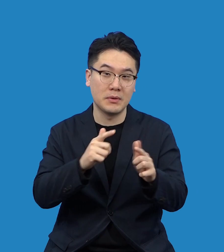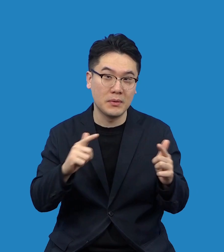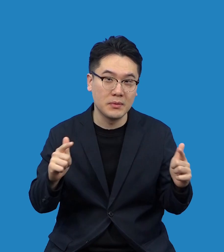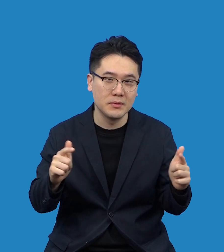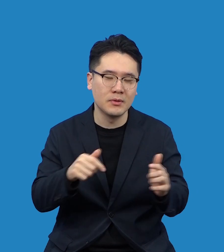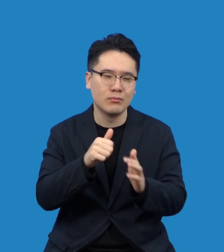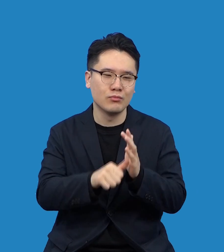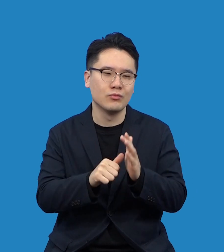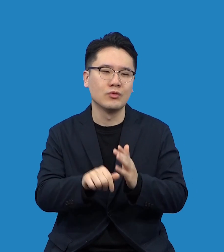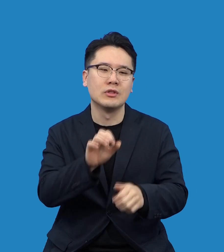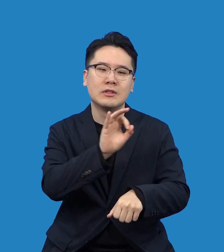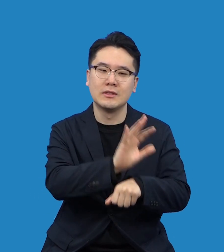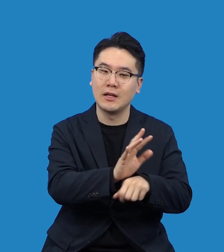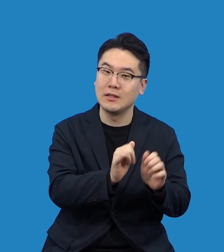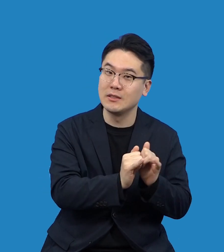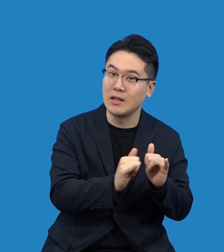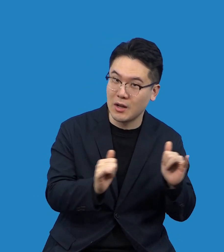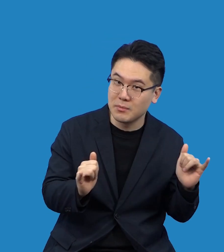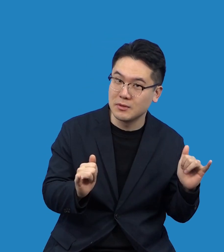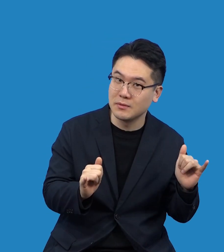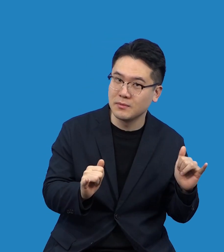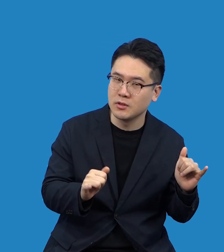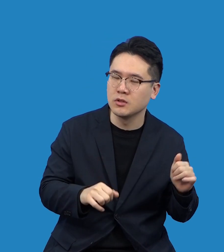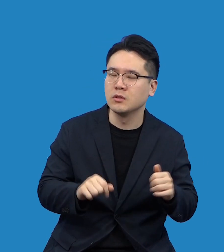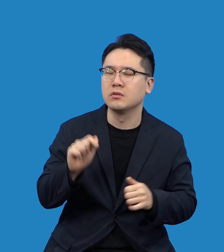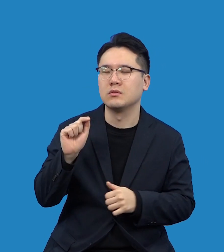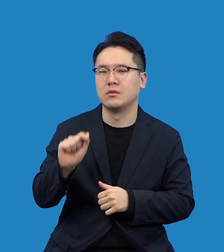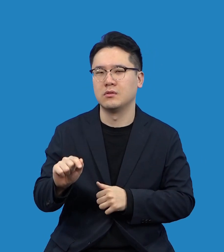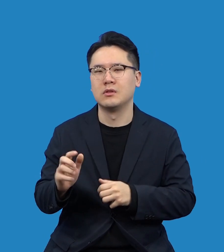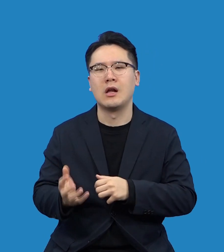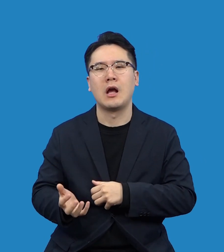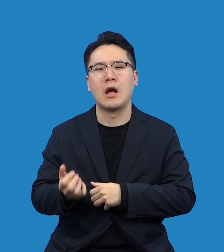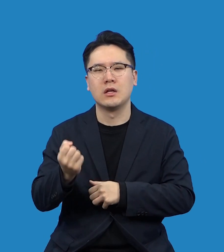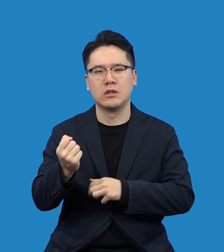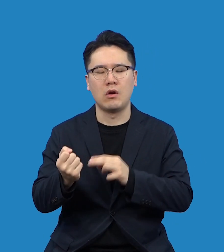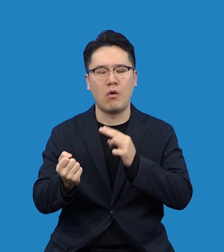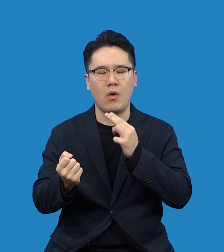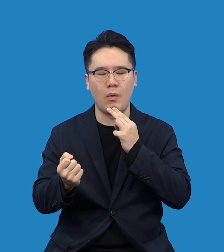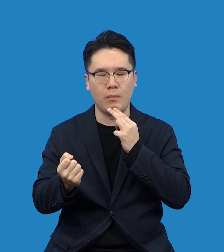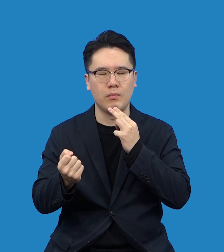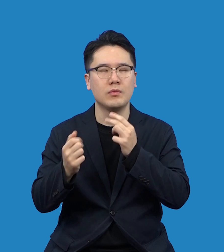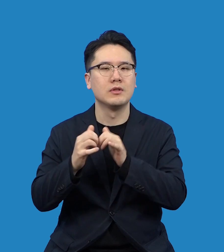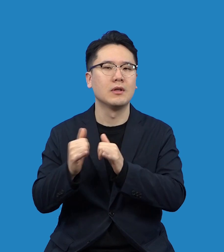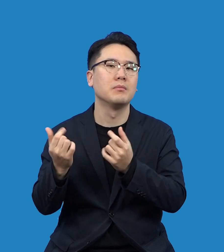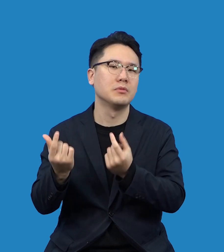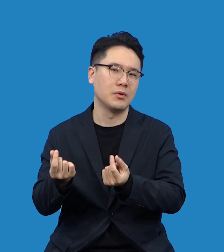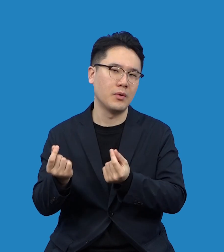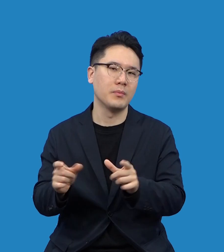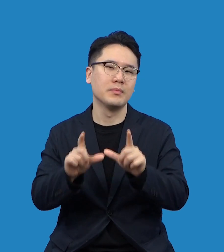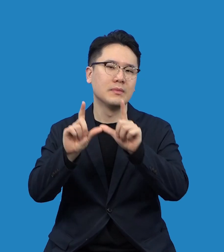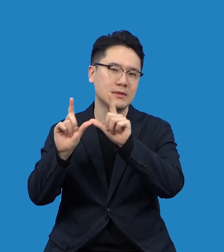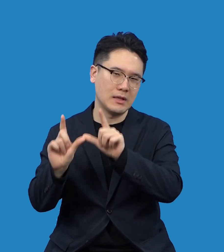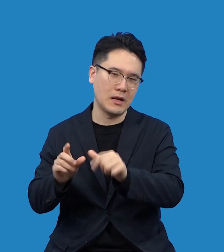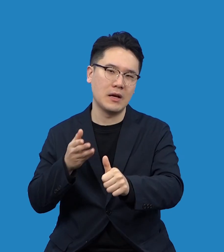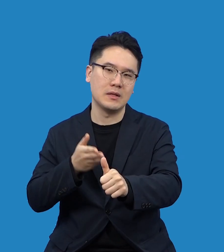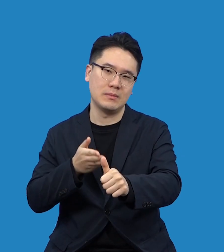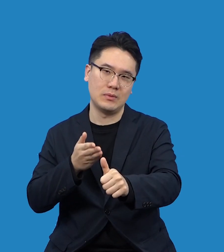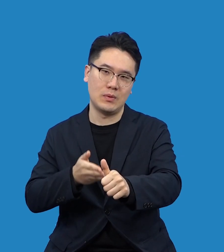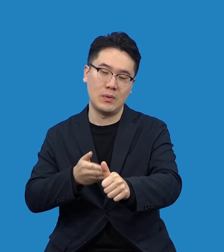사들인 사람은 그것을 가지고 있지 않은 사람처럼 살아가십시오.